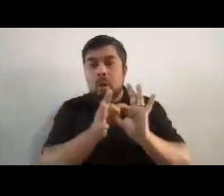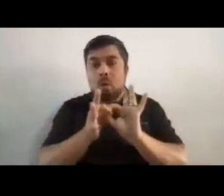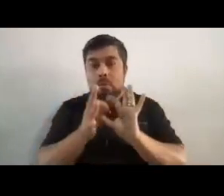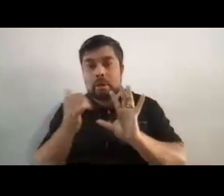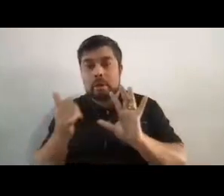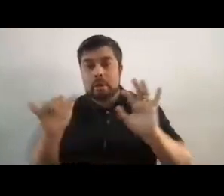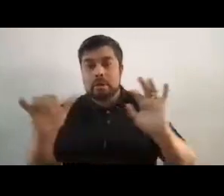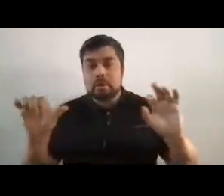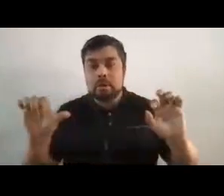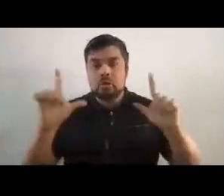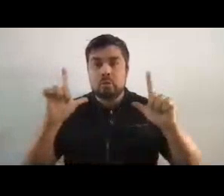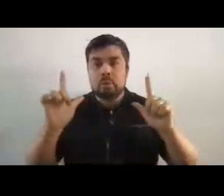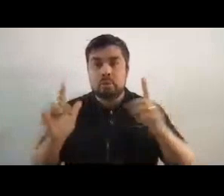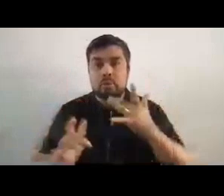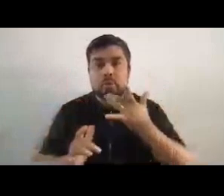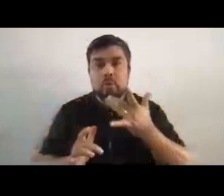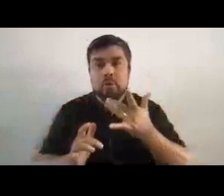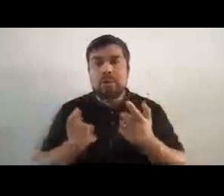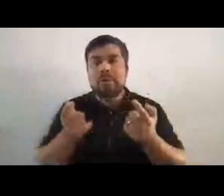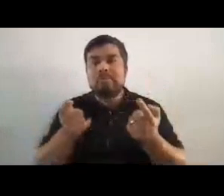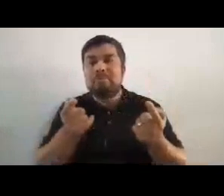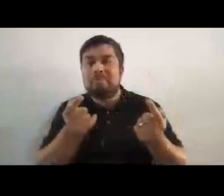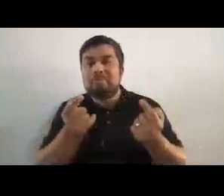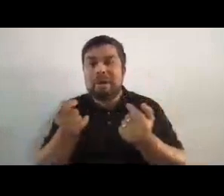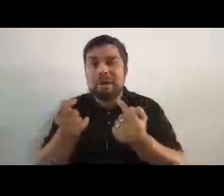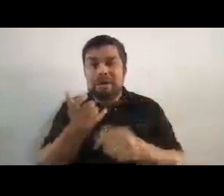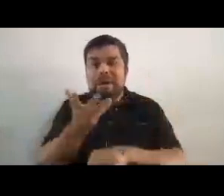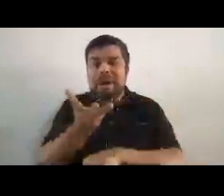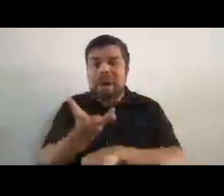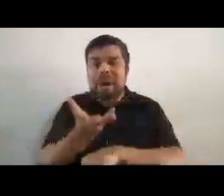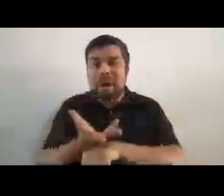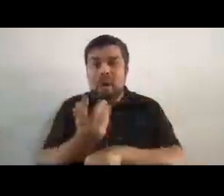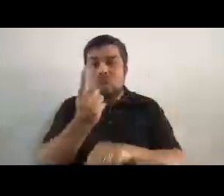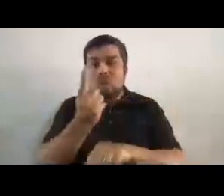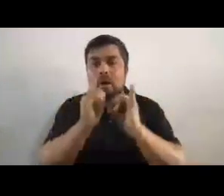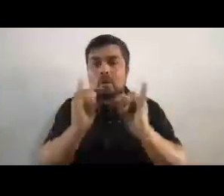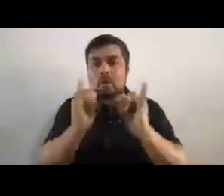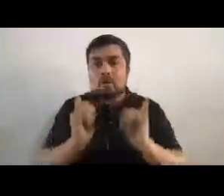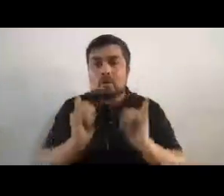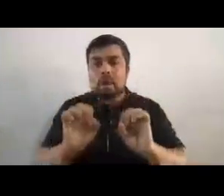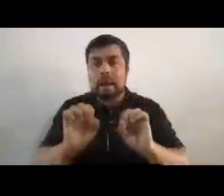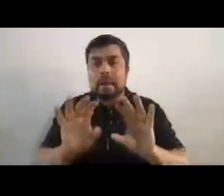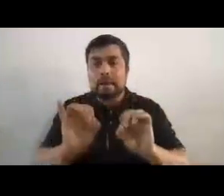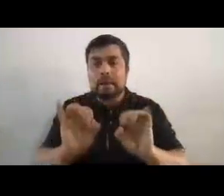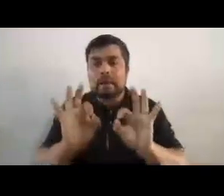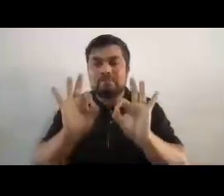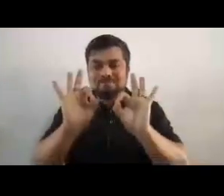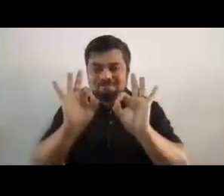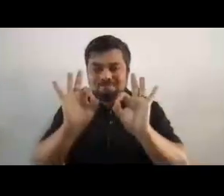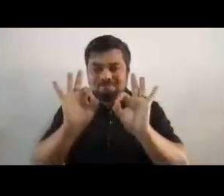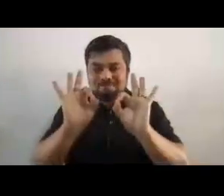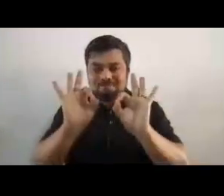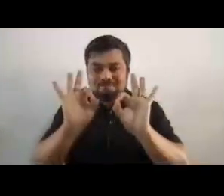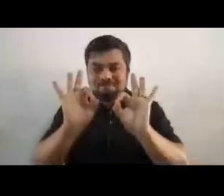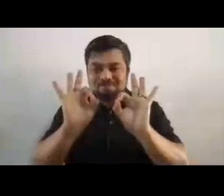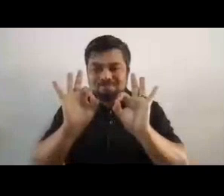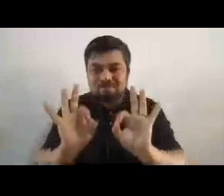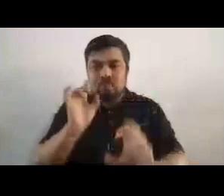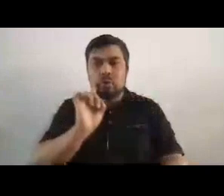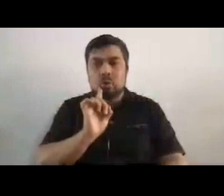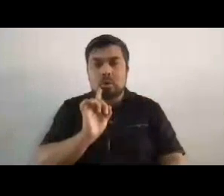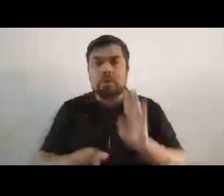parecía ser que existía una forma de enseñar esencialmente sorda a la base.